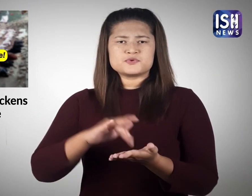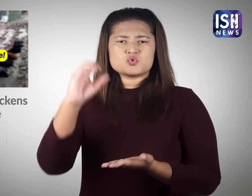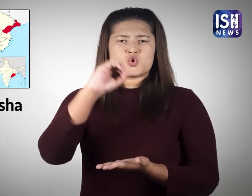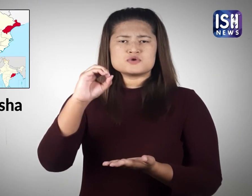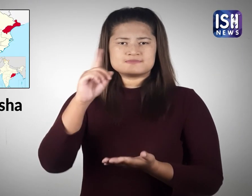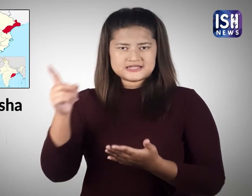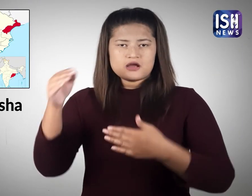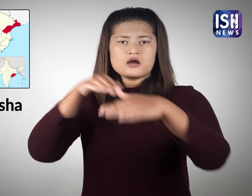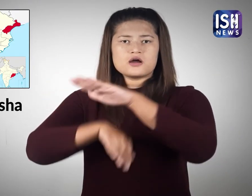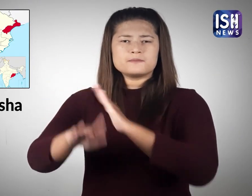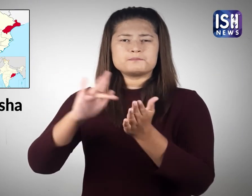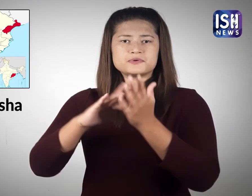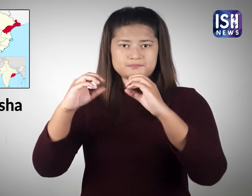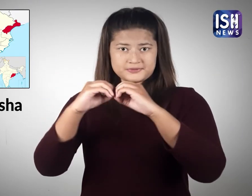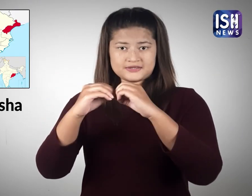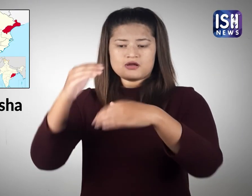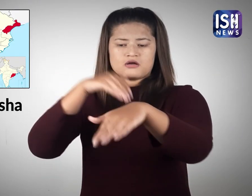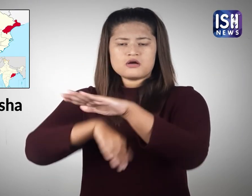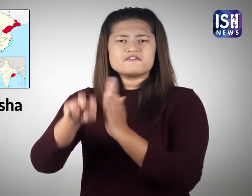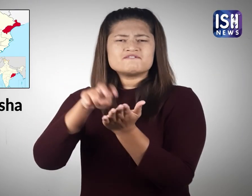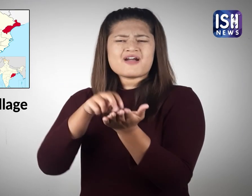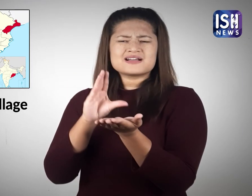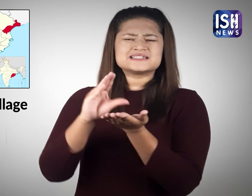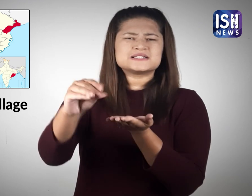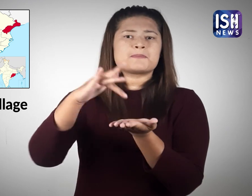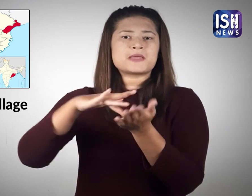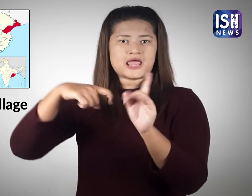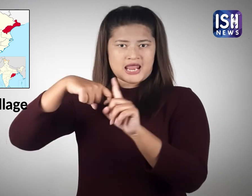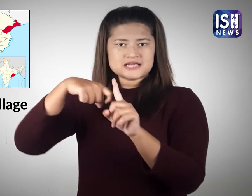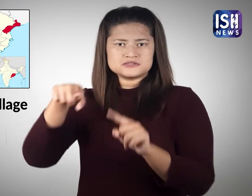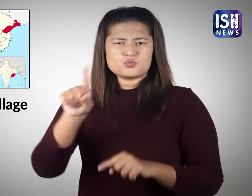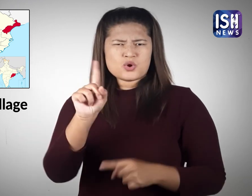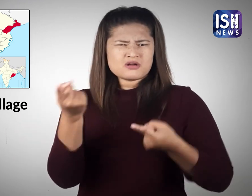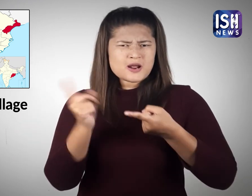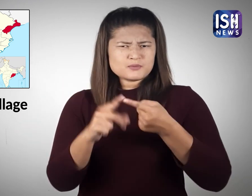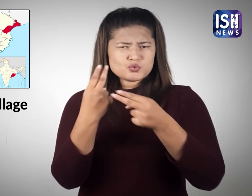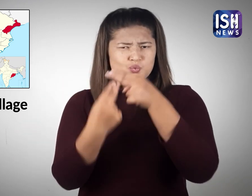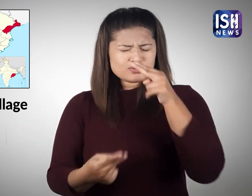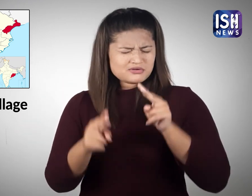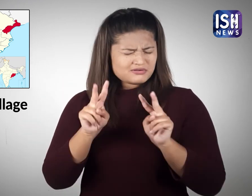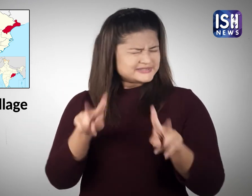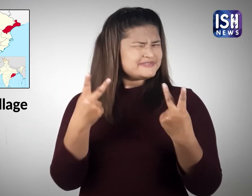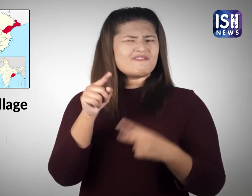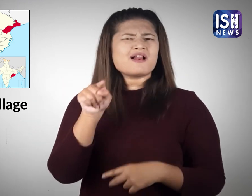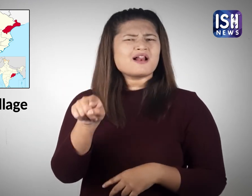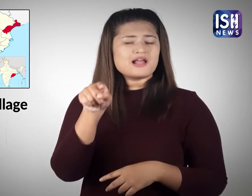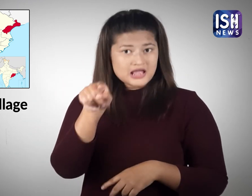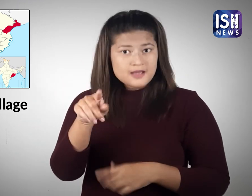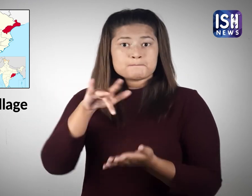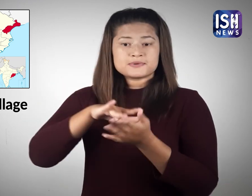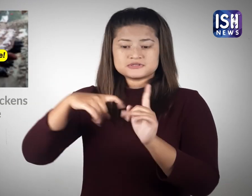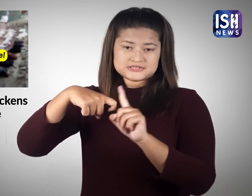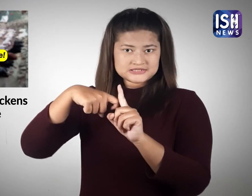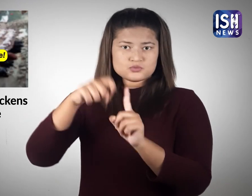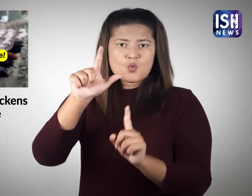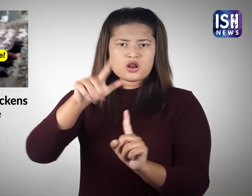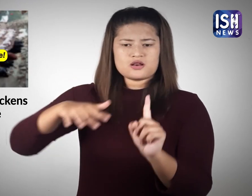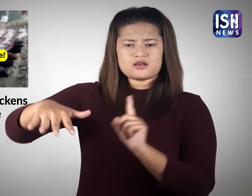ओडिशा के बालासुर जिले के कांदागराडी गाउ में एक अचीबो गरीब मामले ने पुलिस को